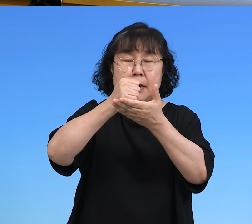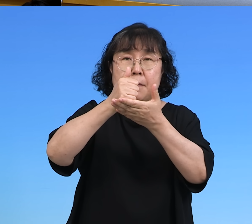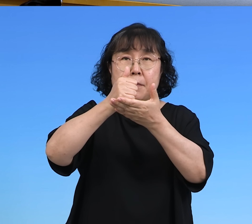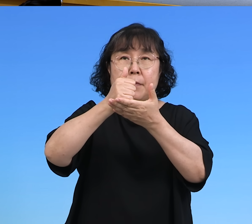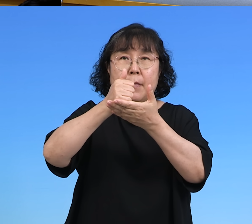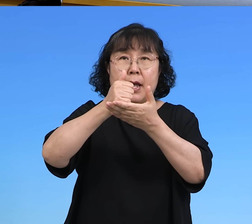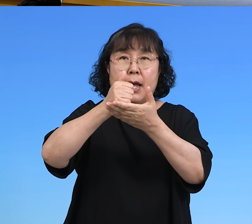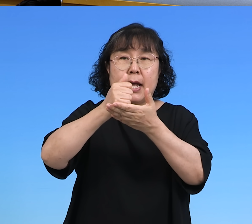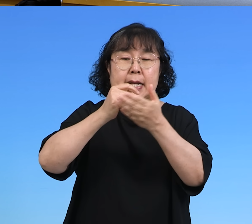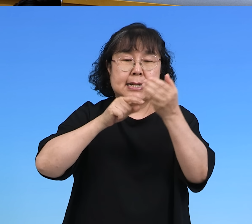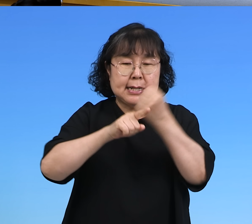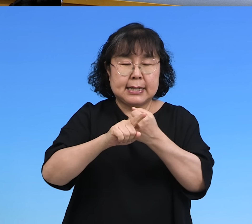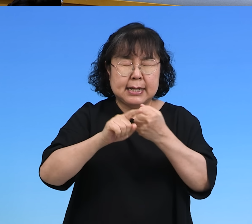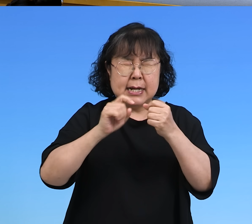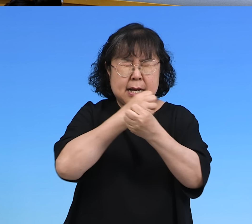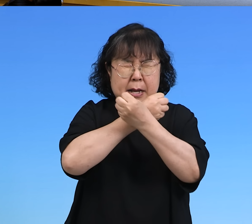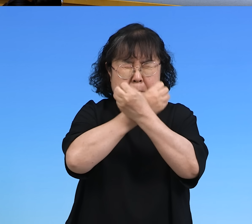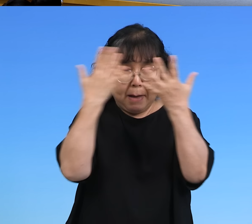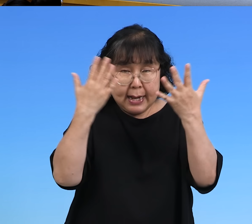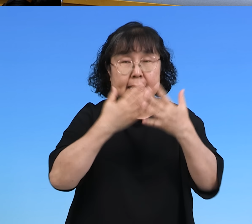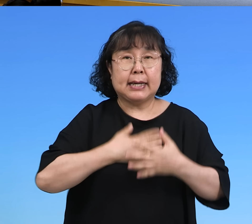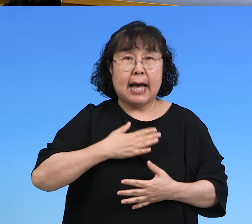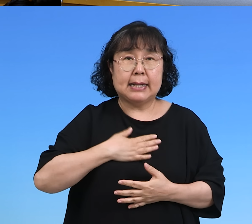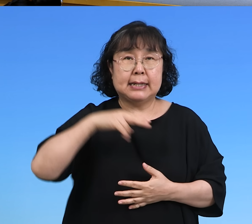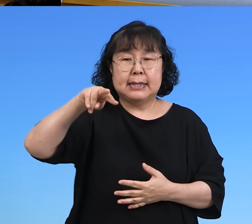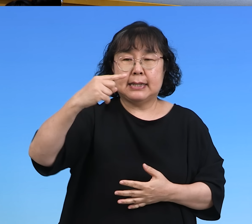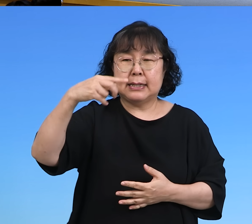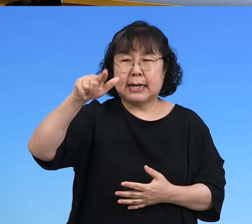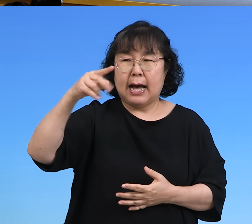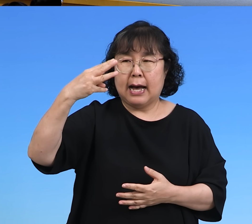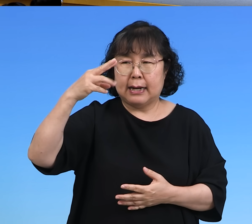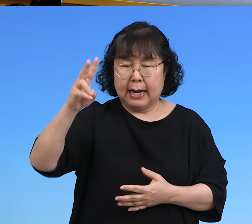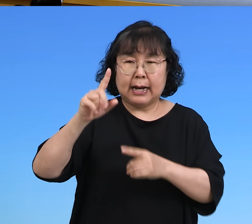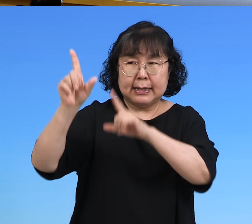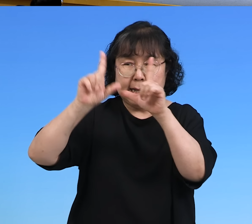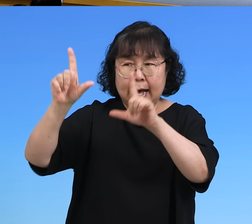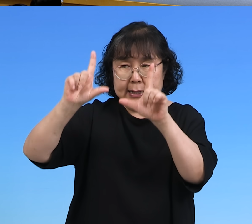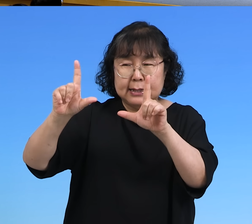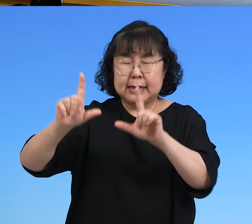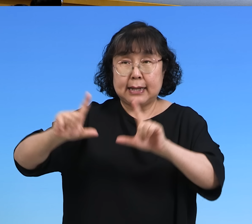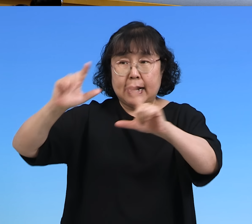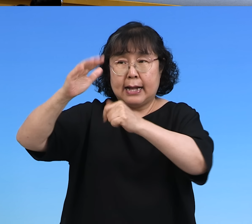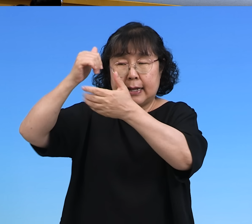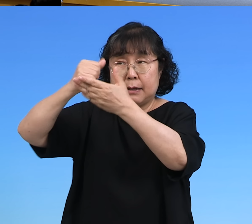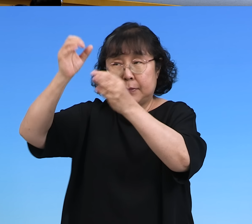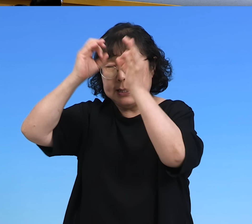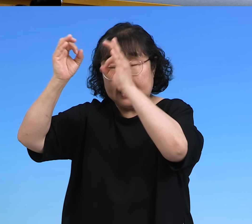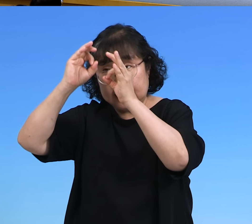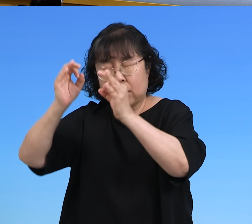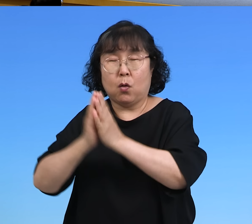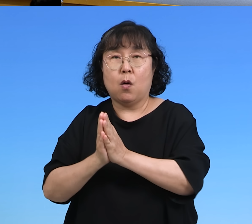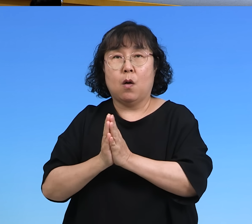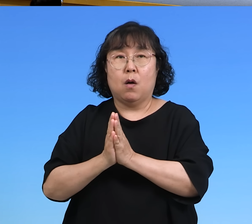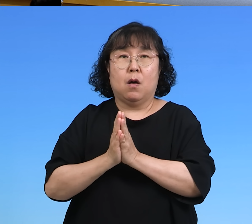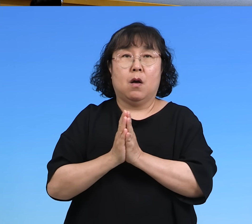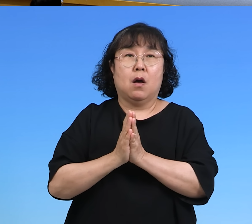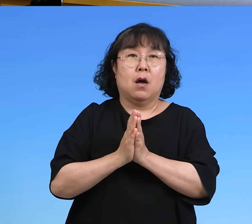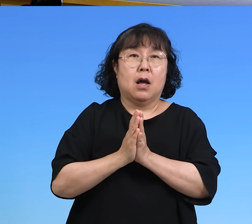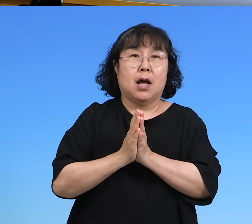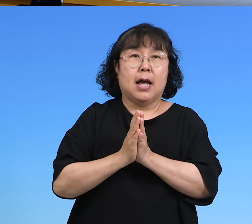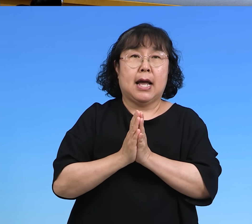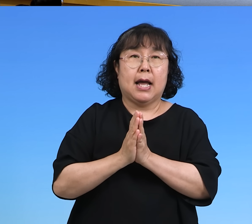묵시를 밝히 아는 서가랴가 사는 날에 하나님을 찾았고, 그 다음 보세요. 그가 하나님을 찾을